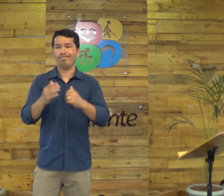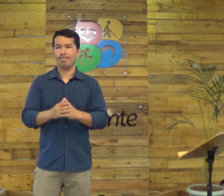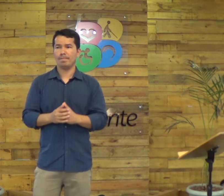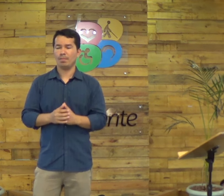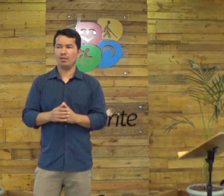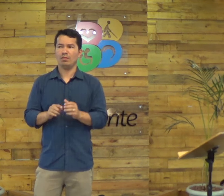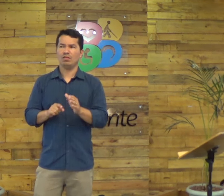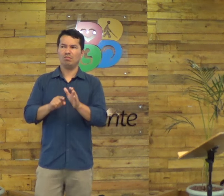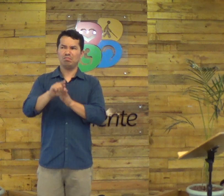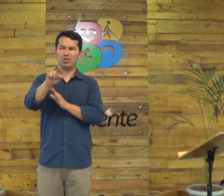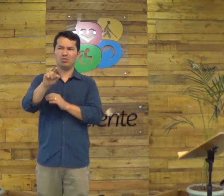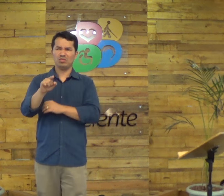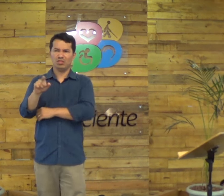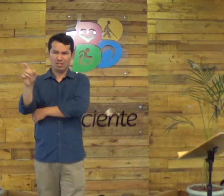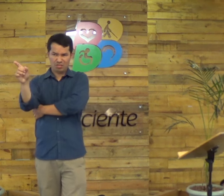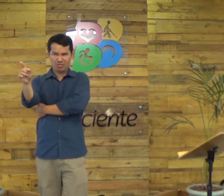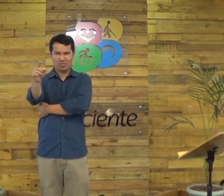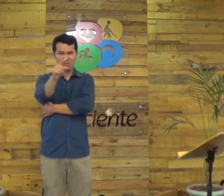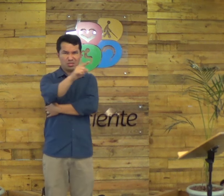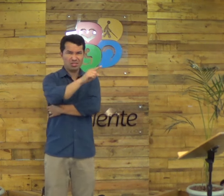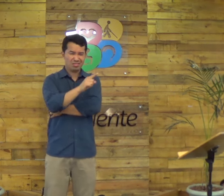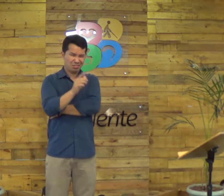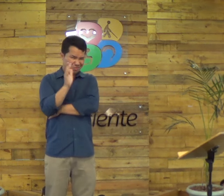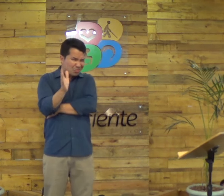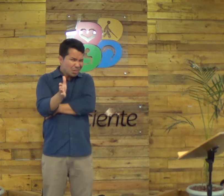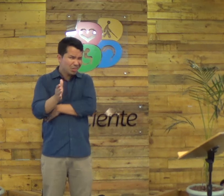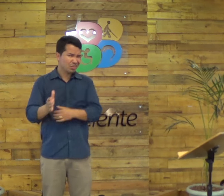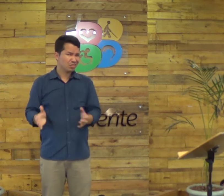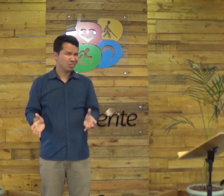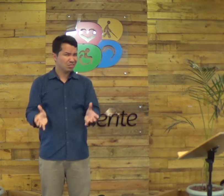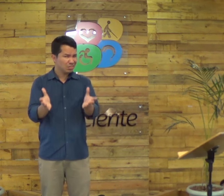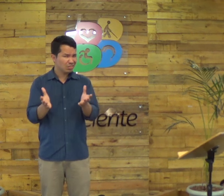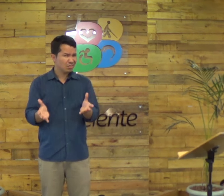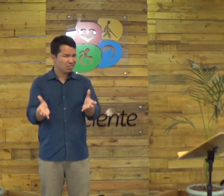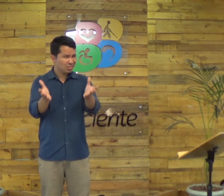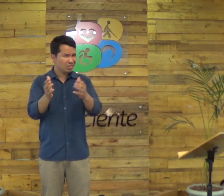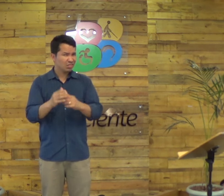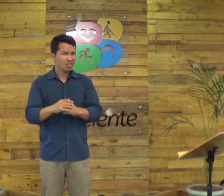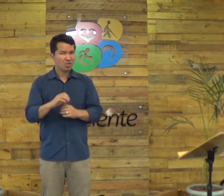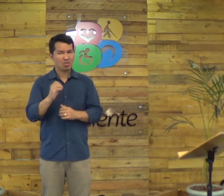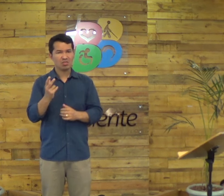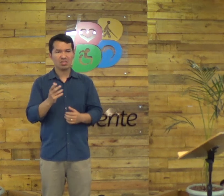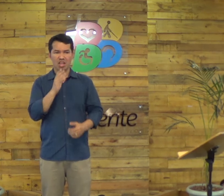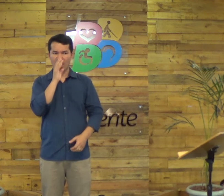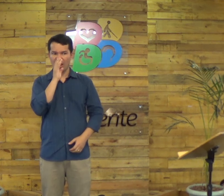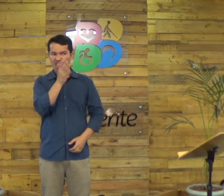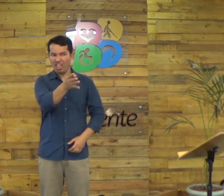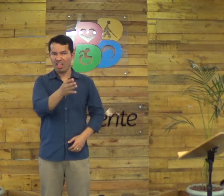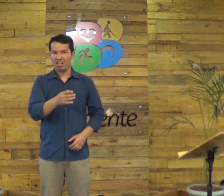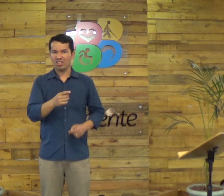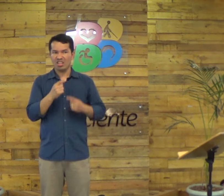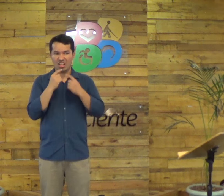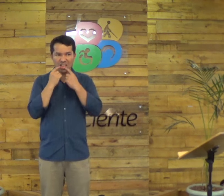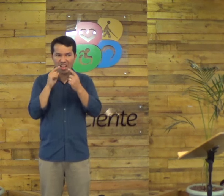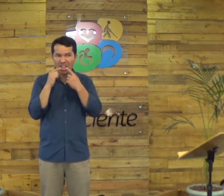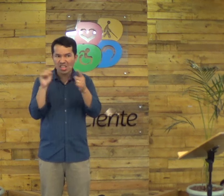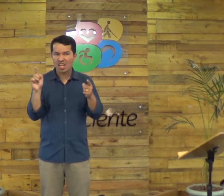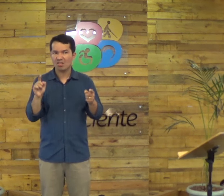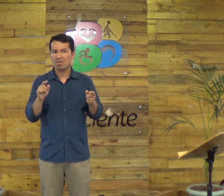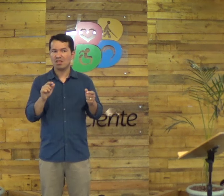Precisa ser motivados, encorajados? Eu pergunto para vocês, vocês têm encorajado alguém, ou têm, meio